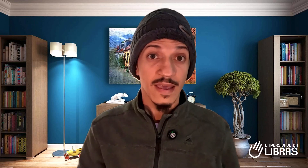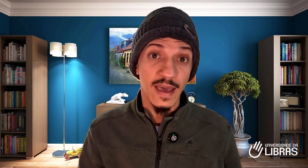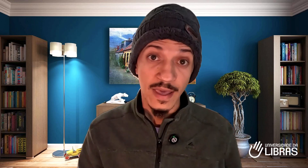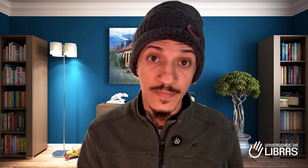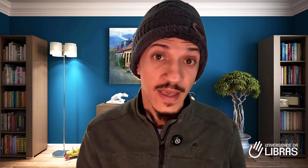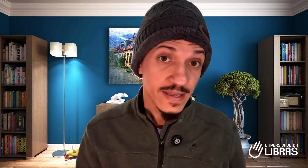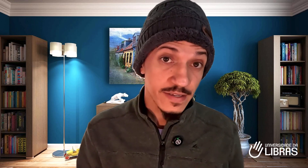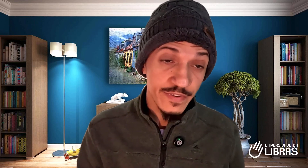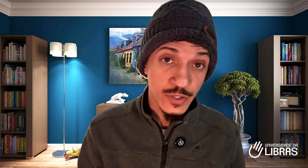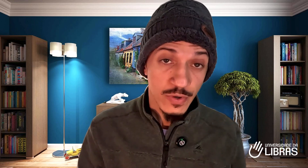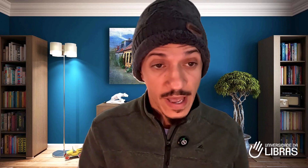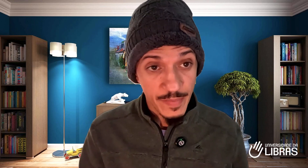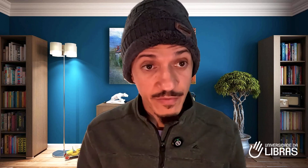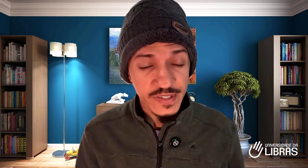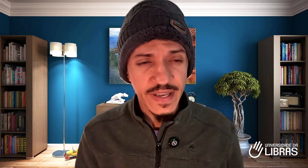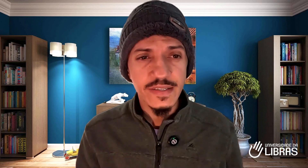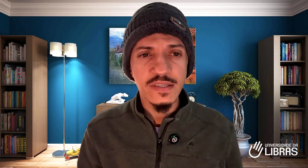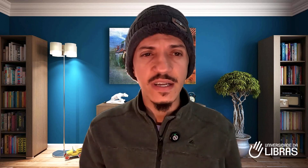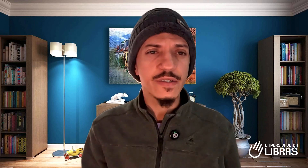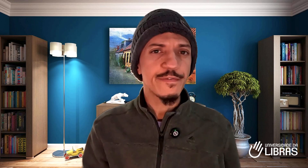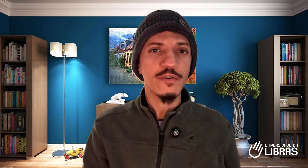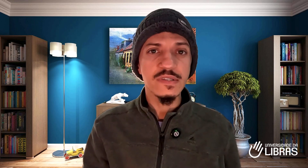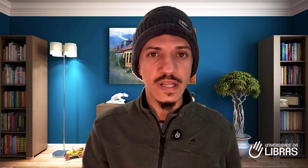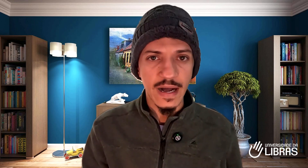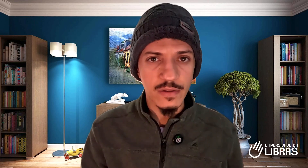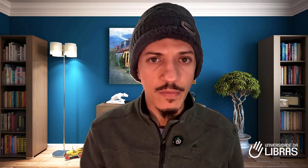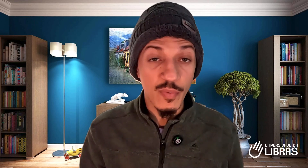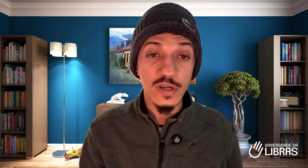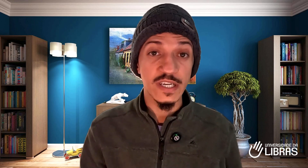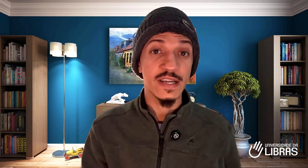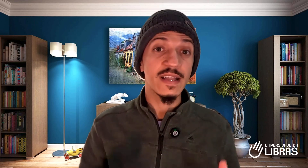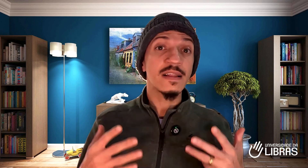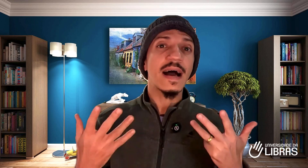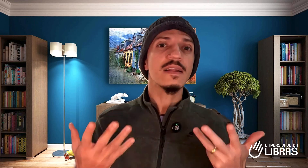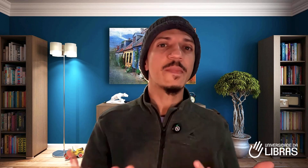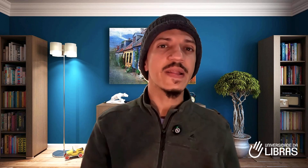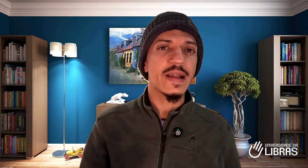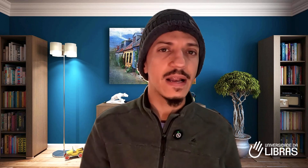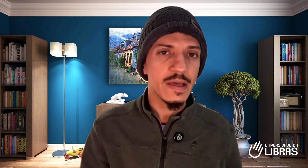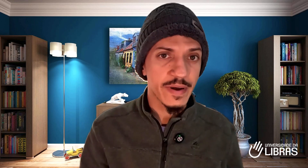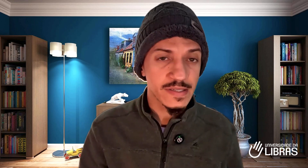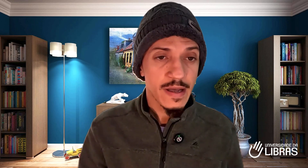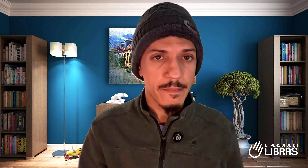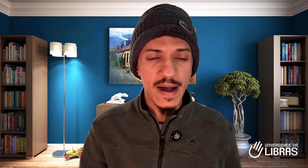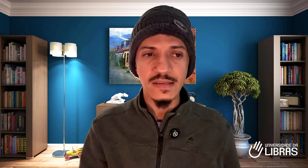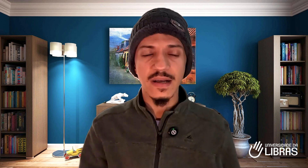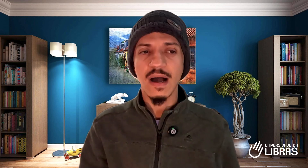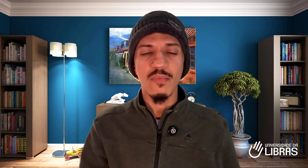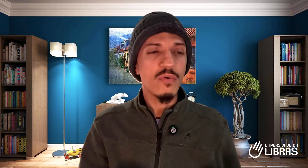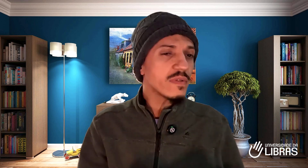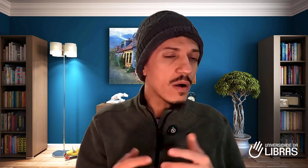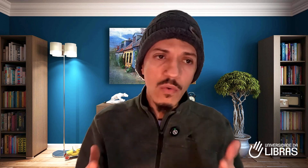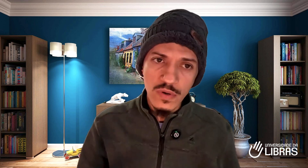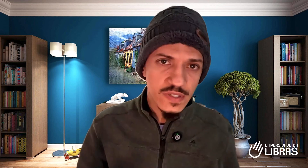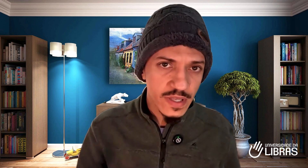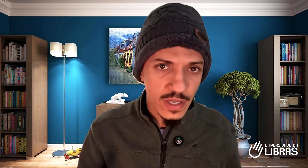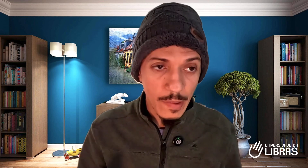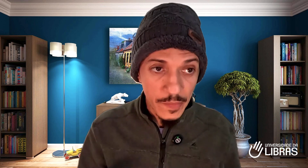Ei, esse vídeo é para você que se sente frustrado por já ter tentado aprender a Libras, mas acabou não conseguindo aprender,